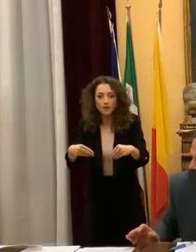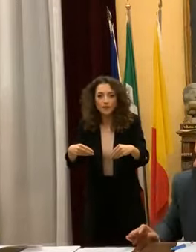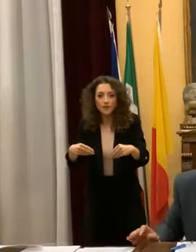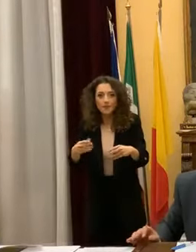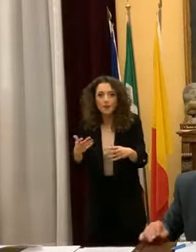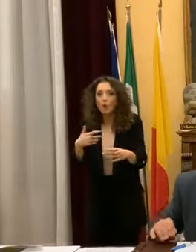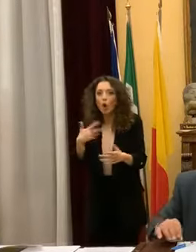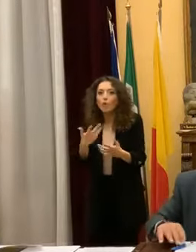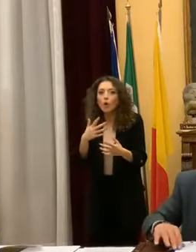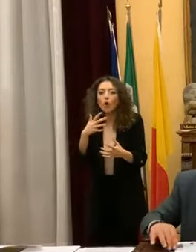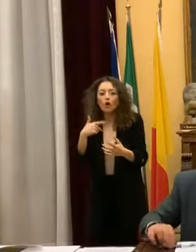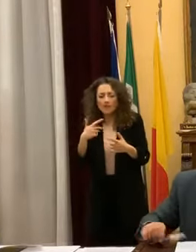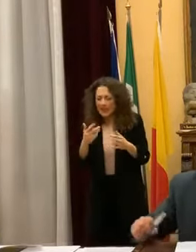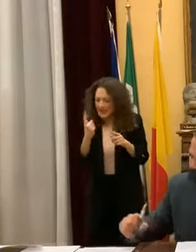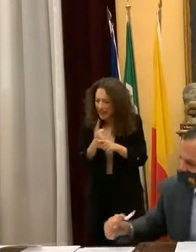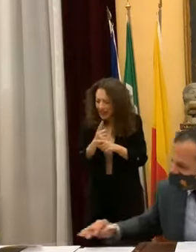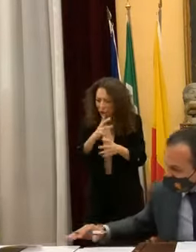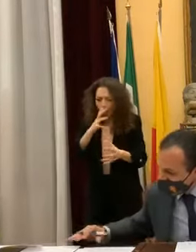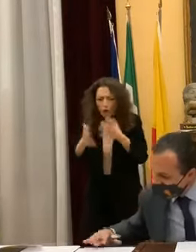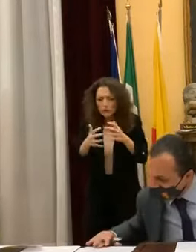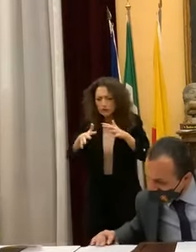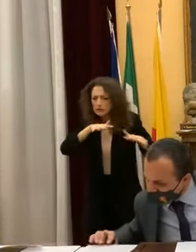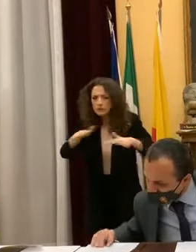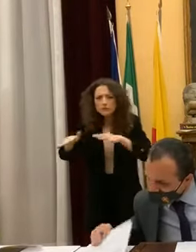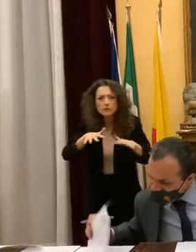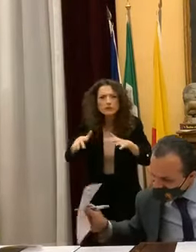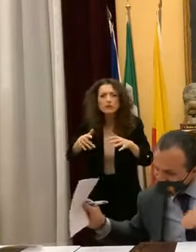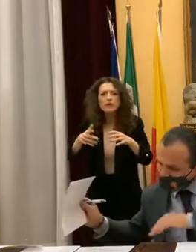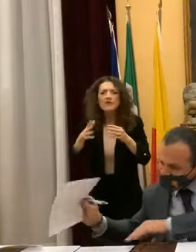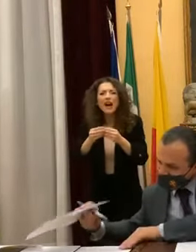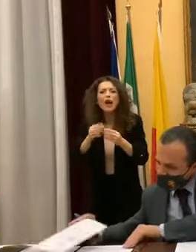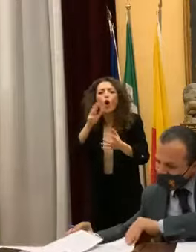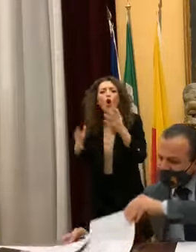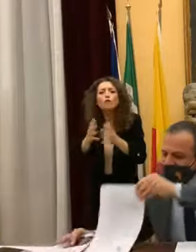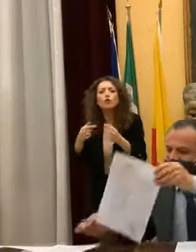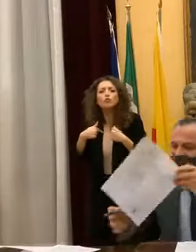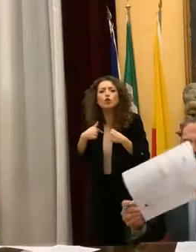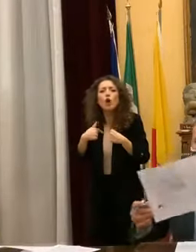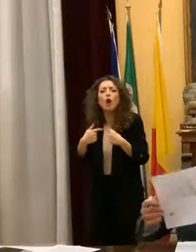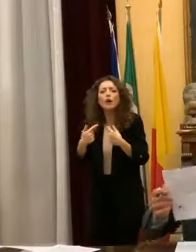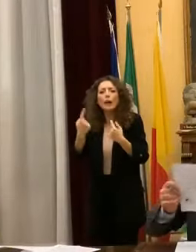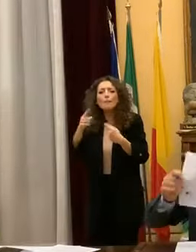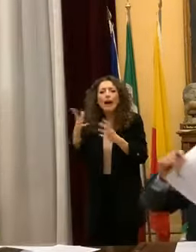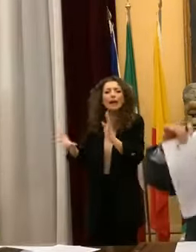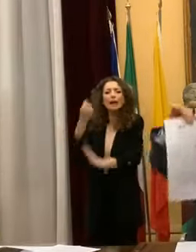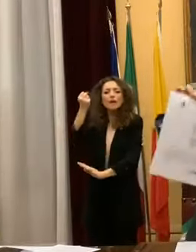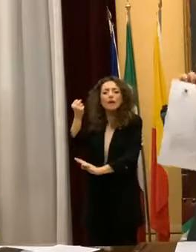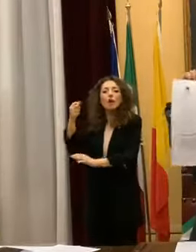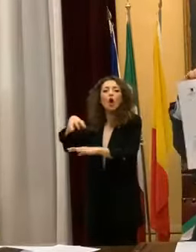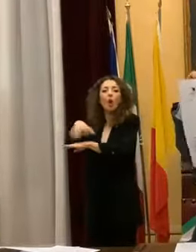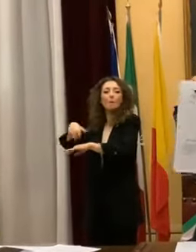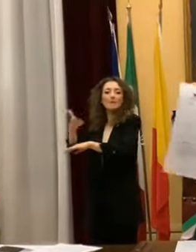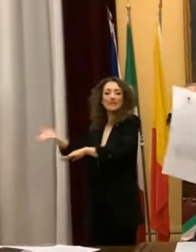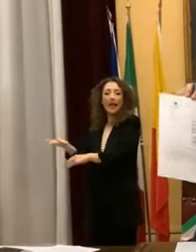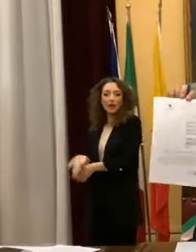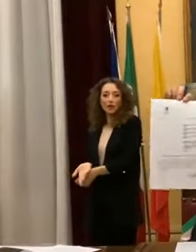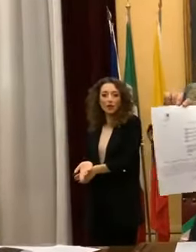nominata? Perché Marzia Furnari è stata nominata il 17 di dicembre